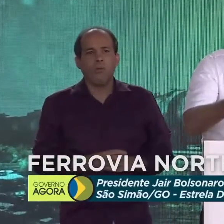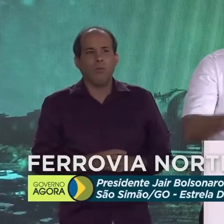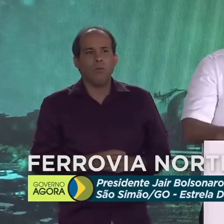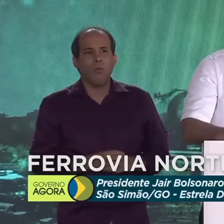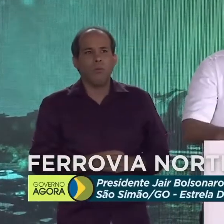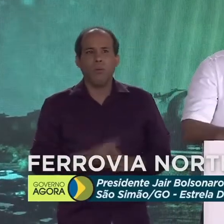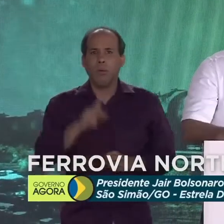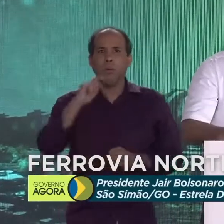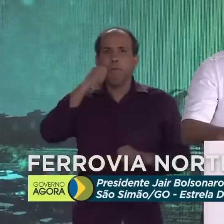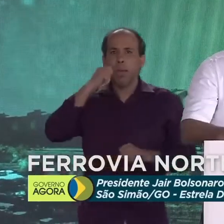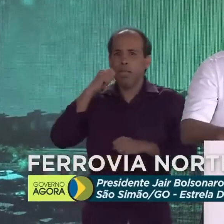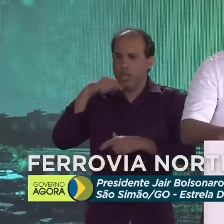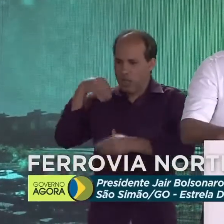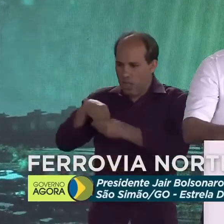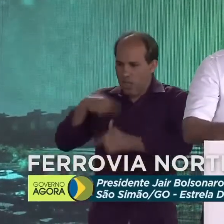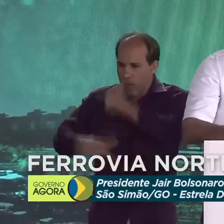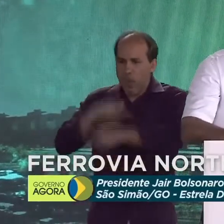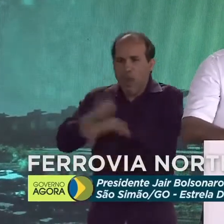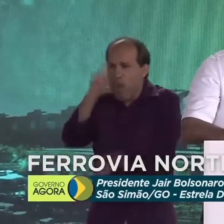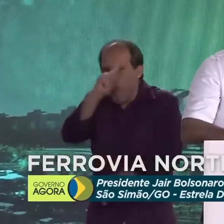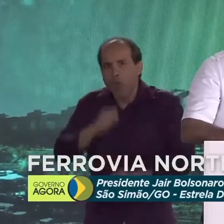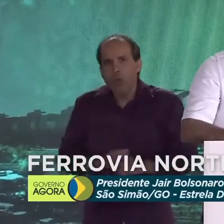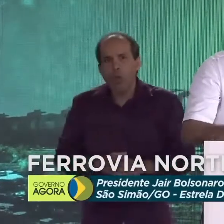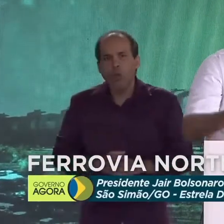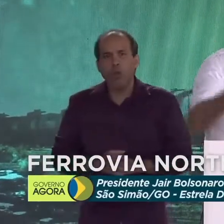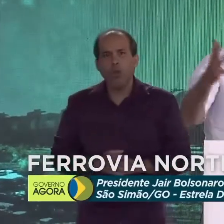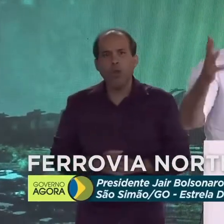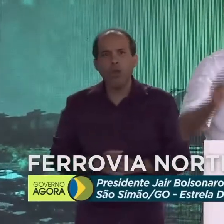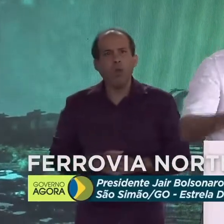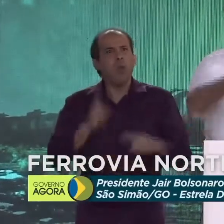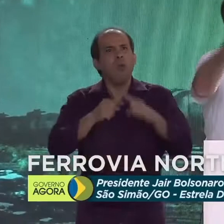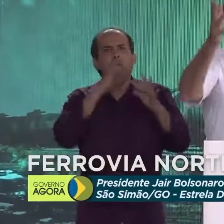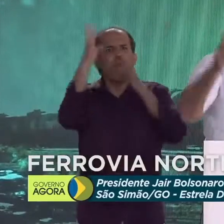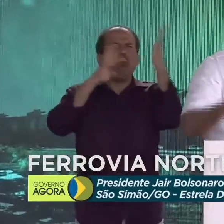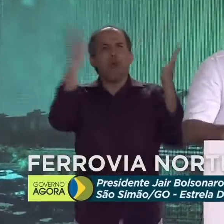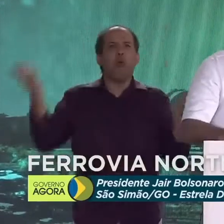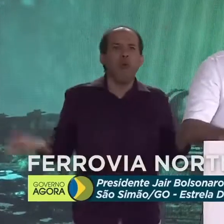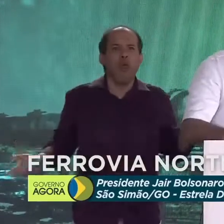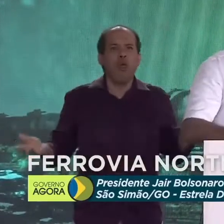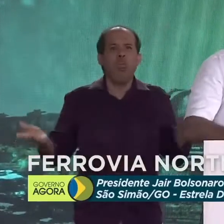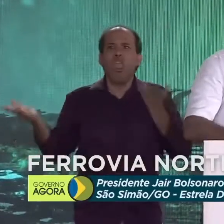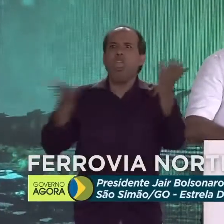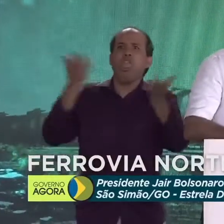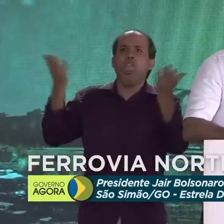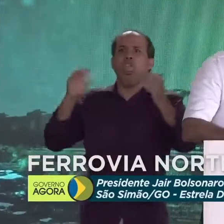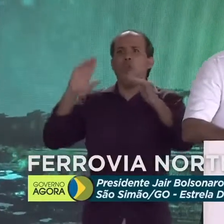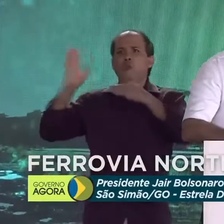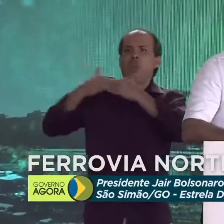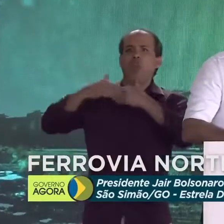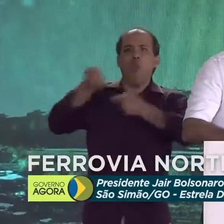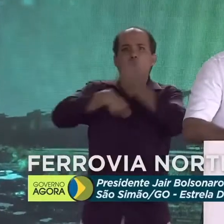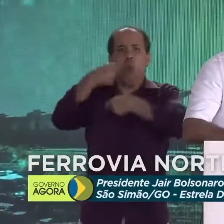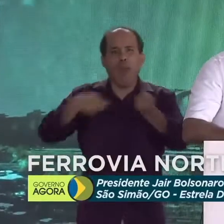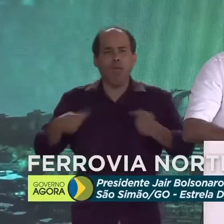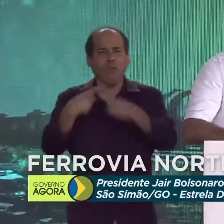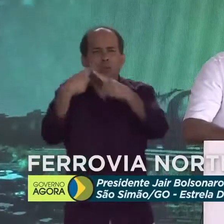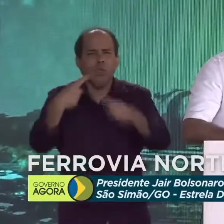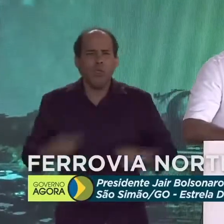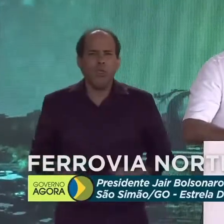O padeiro não parou. Por que essa frescura de fechar o comércio?